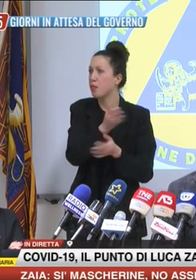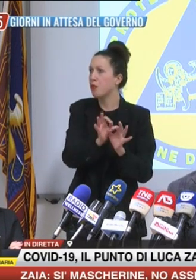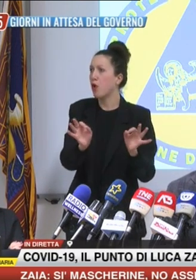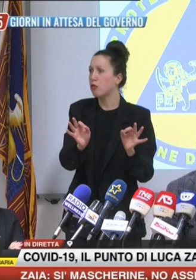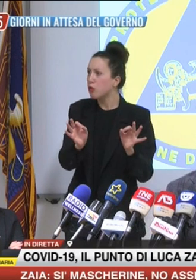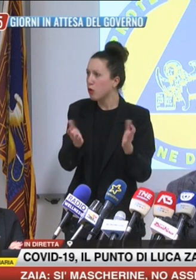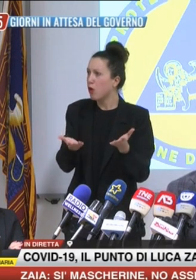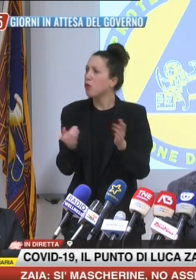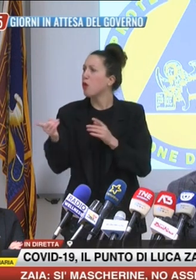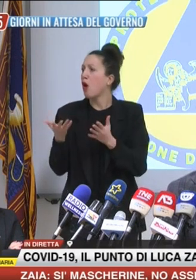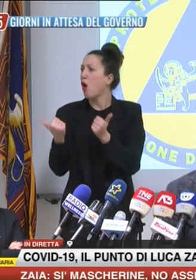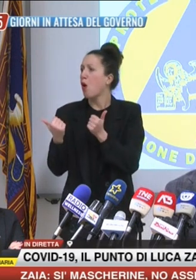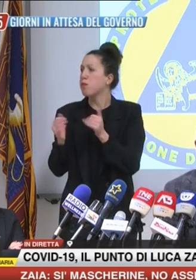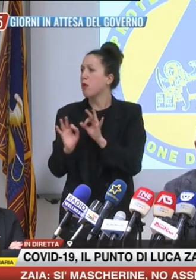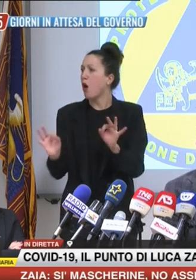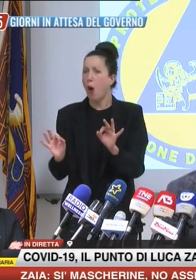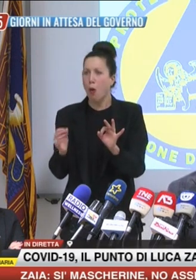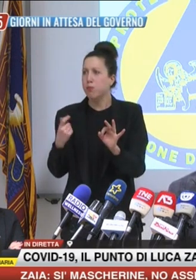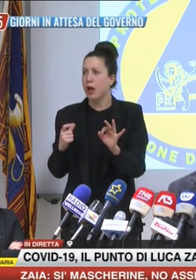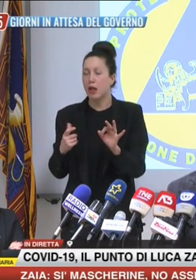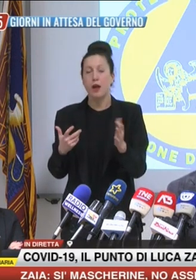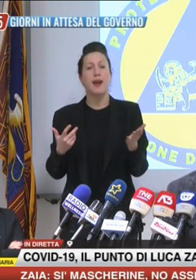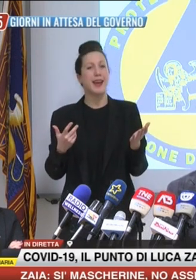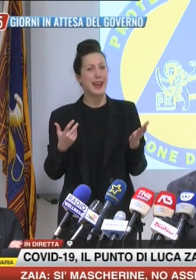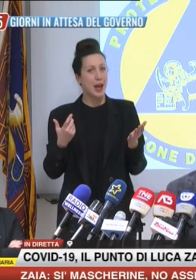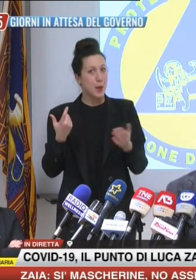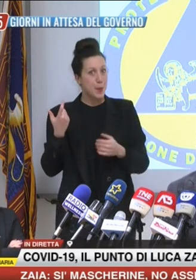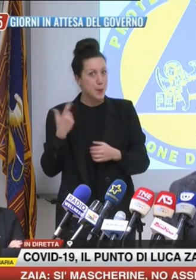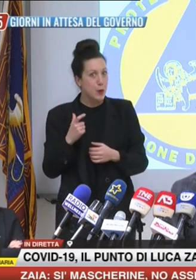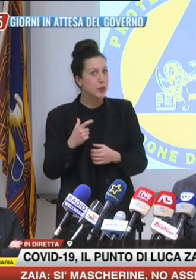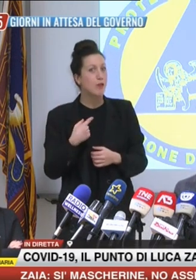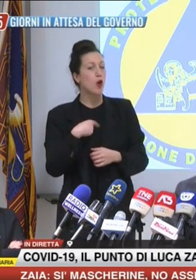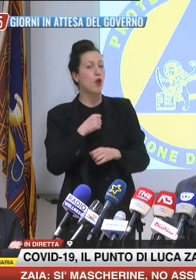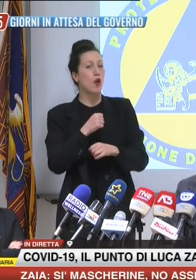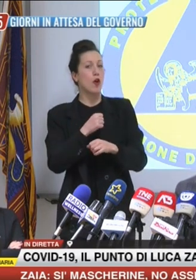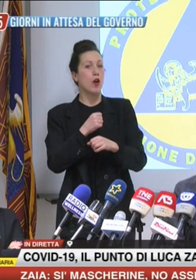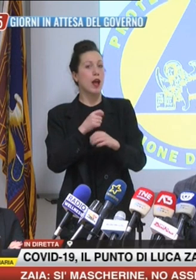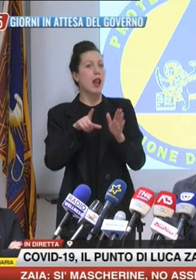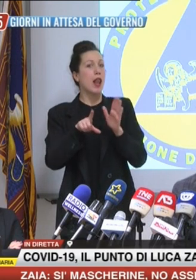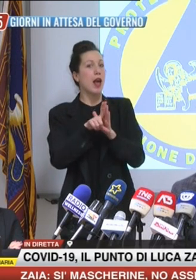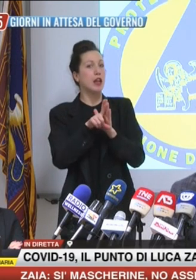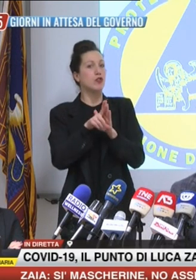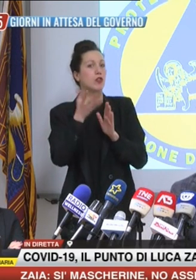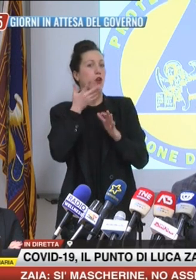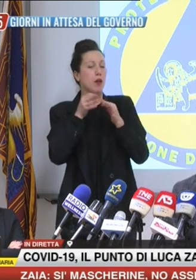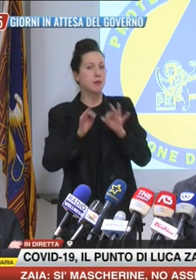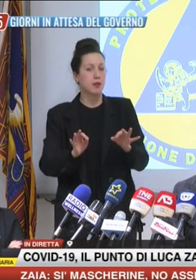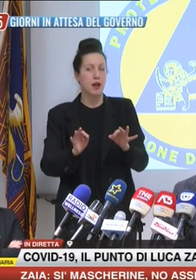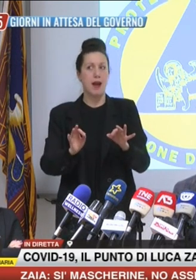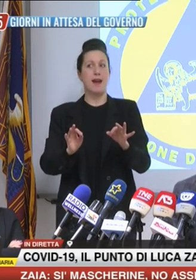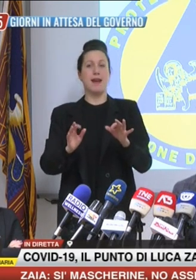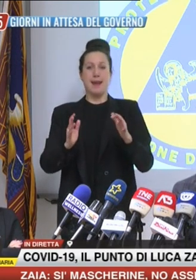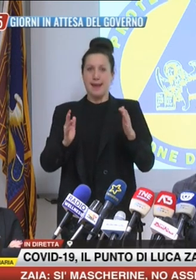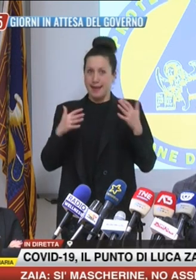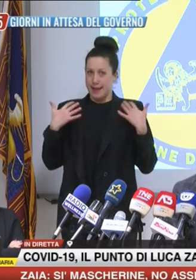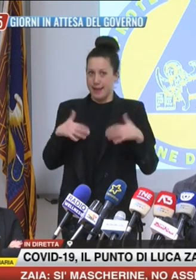Perché non ci fidavamo di che? Ma se c'era una carta intestata. Quindi noi stiamo verificando tutto perché non resti